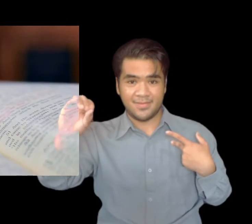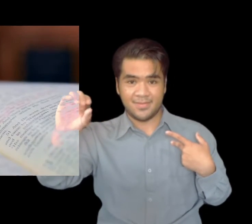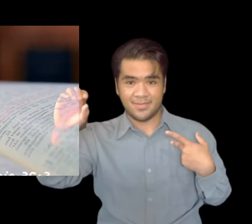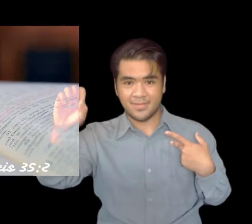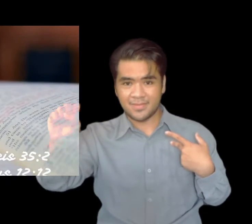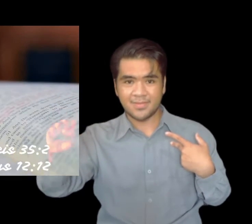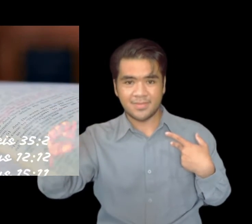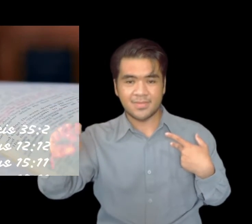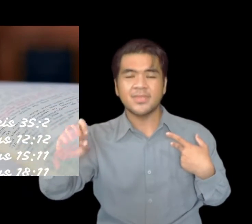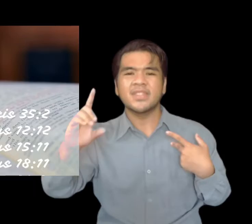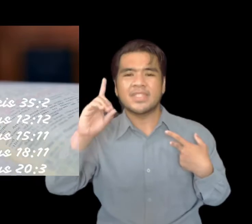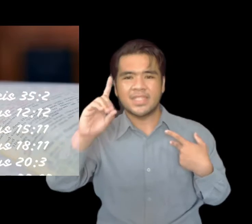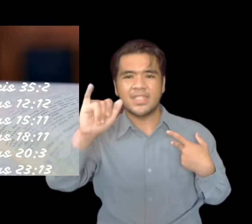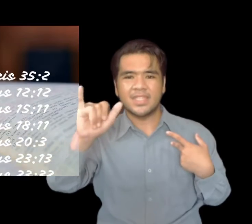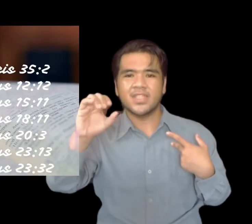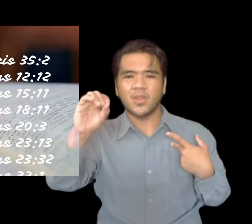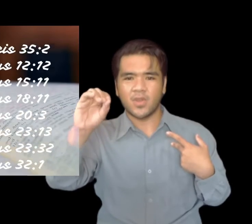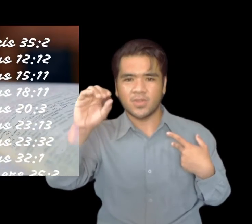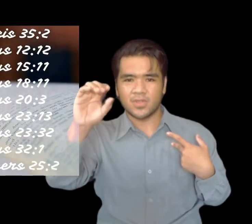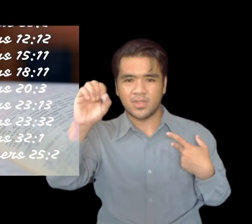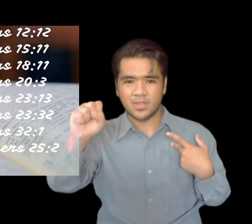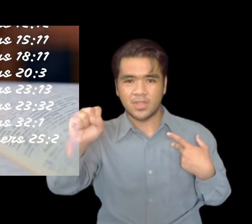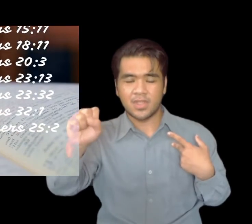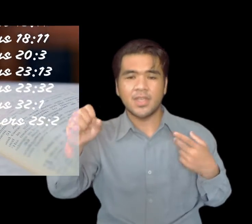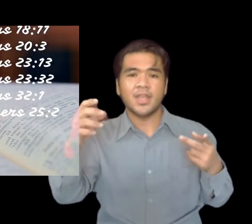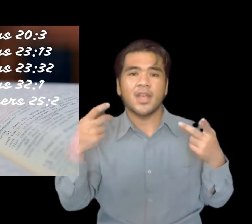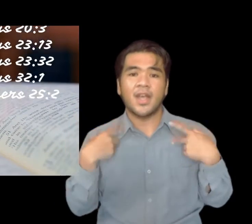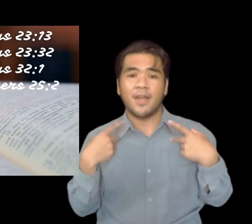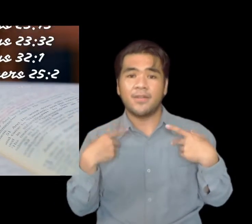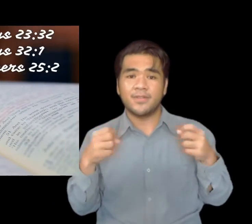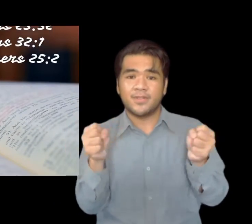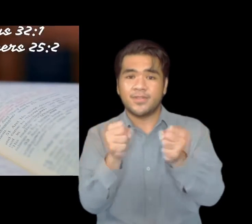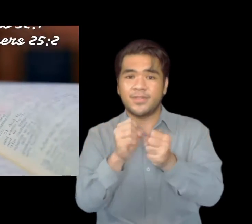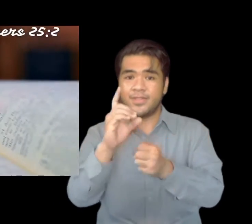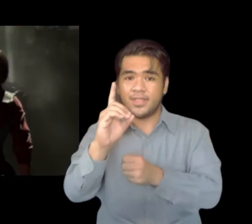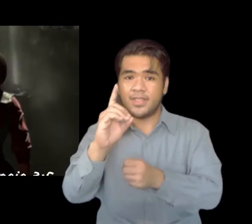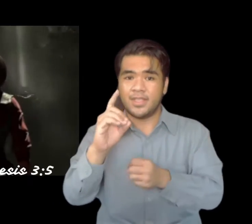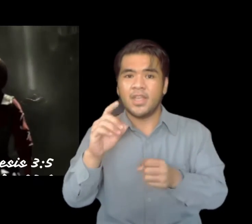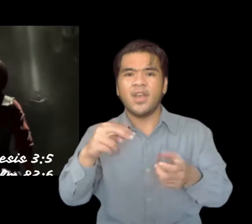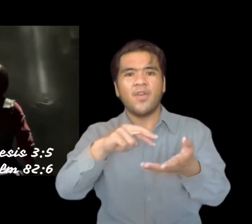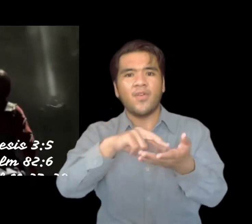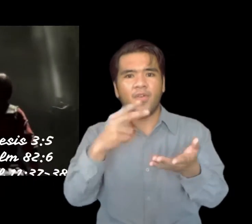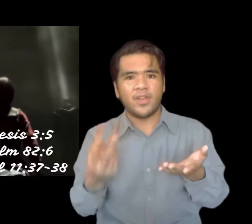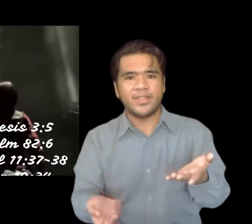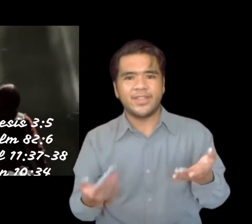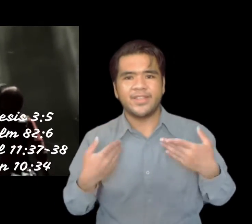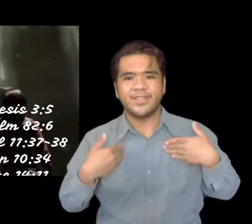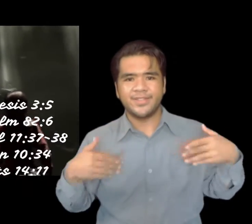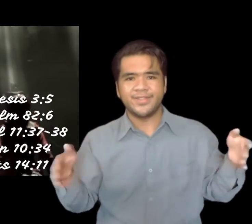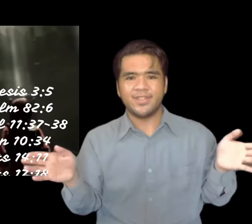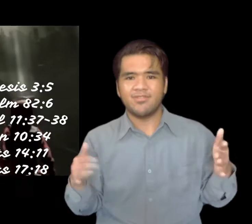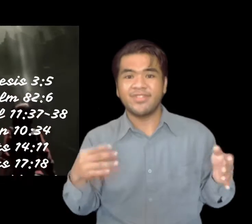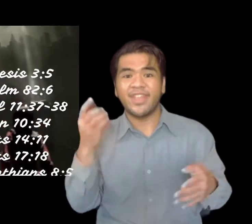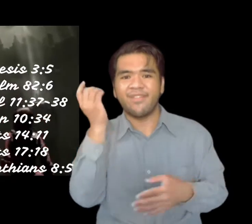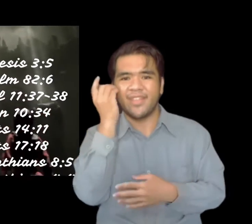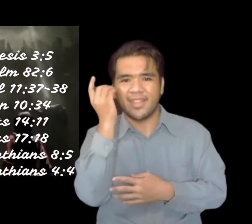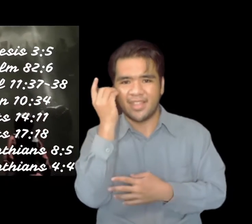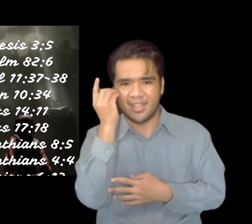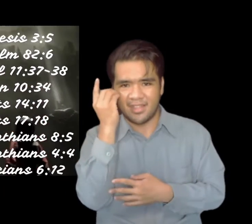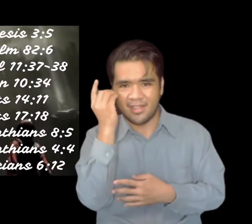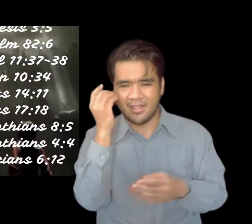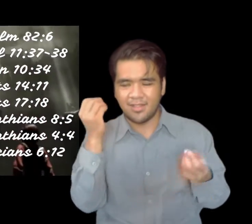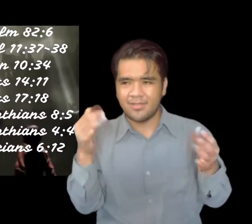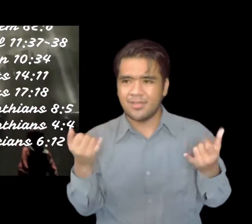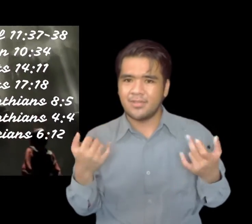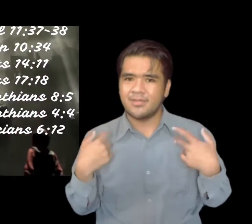na kasulatan, ang mga Diyos sa may maliit na di ay laging tumutukoy sa mga Diyos-Diyosan at sa kasong ito sa mga fallen angels o